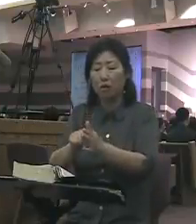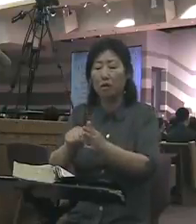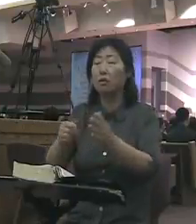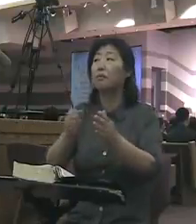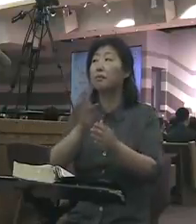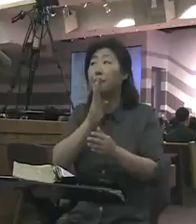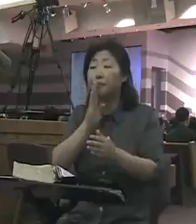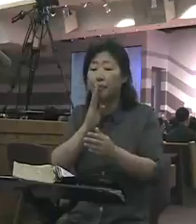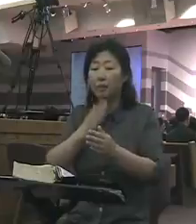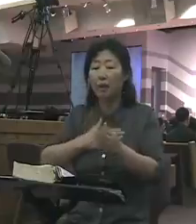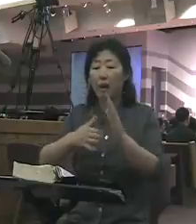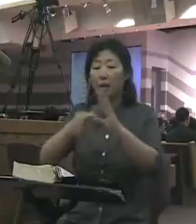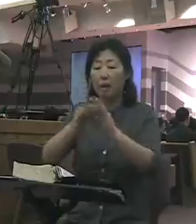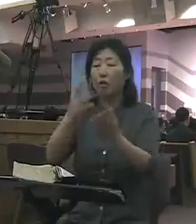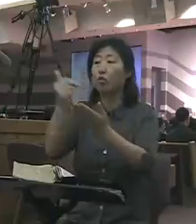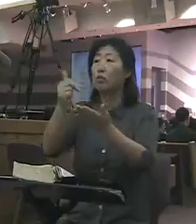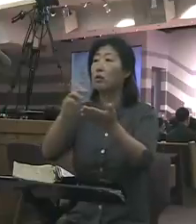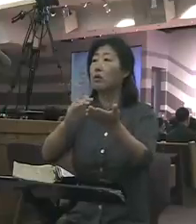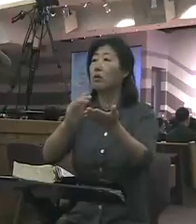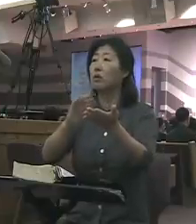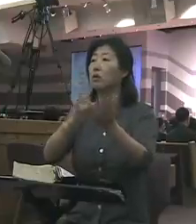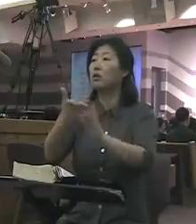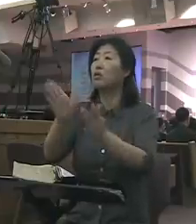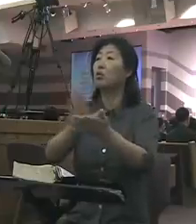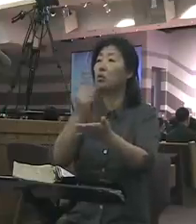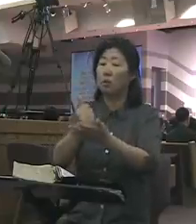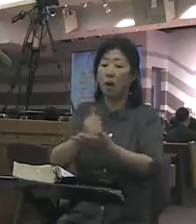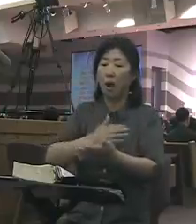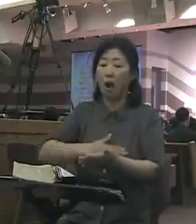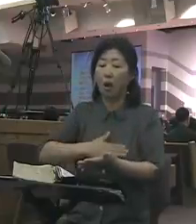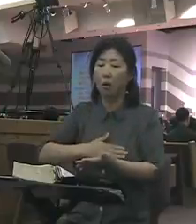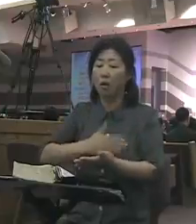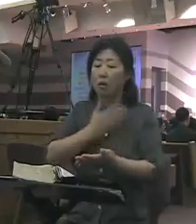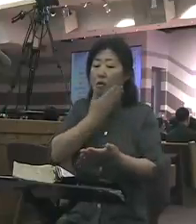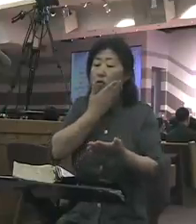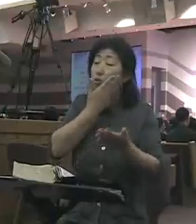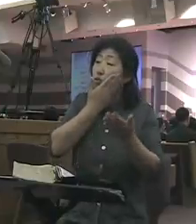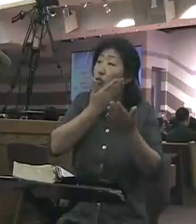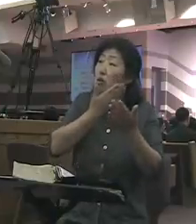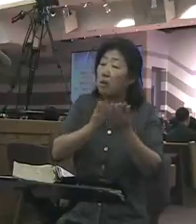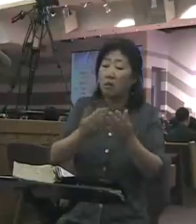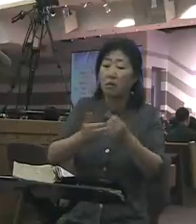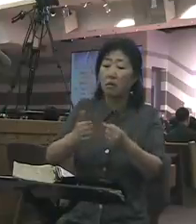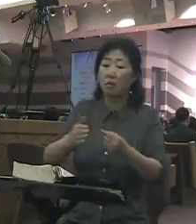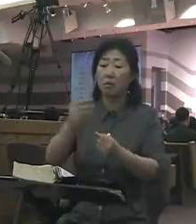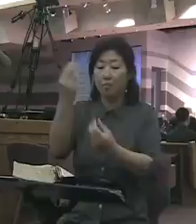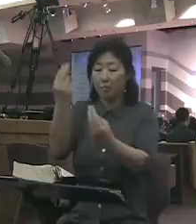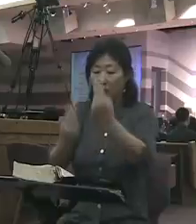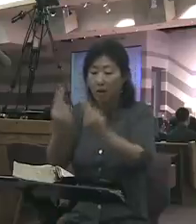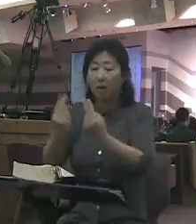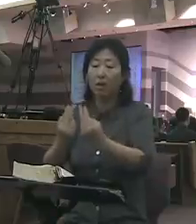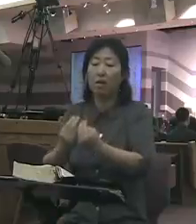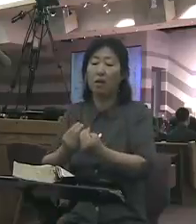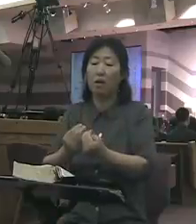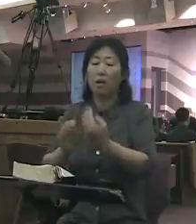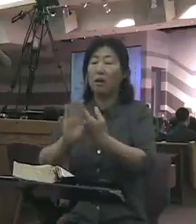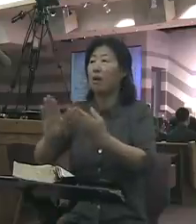그렇습니다. 나의 주님 그리스도 예수를 알게 된 것이 너무나 존귀해서 이것과 비교하면 다른 것은 다 무가치하게